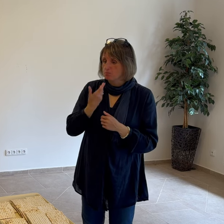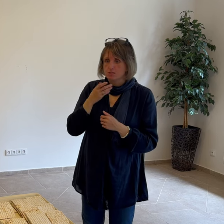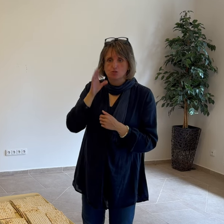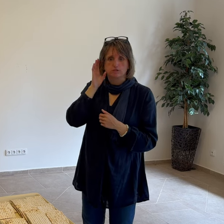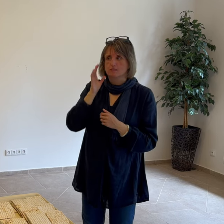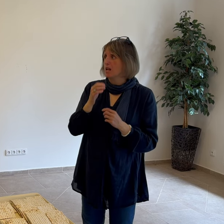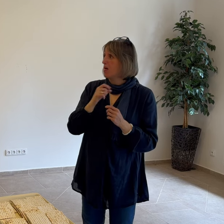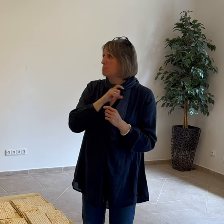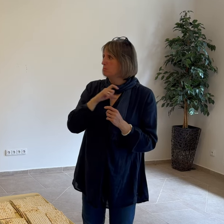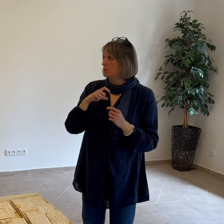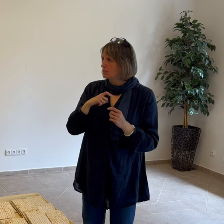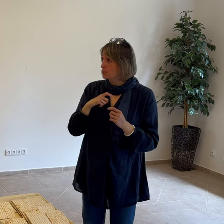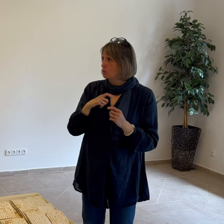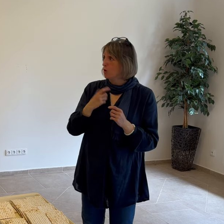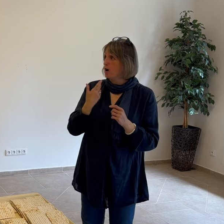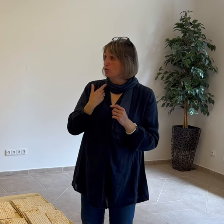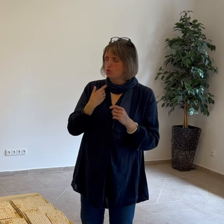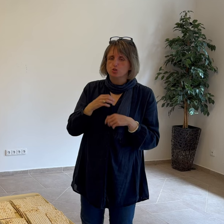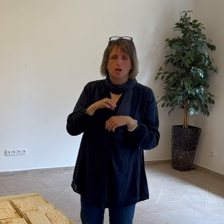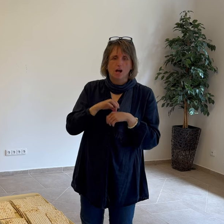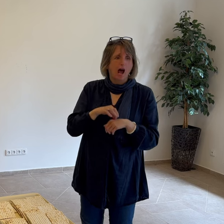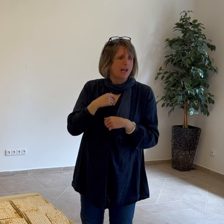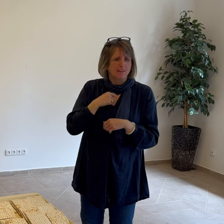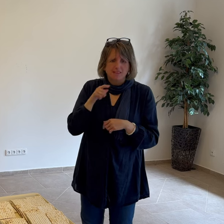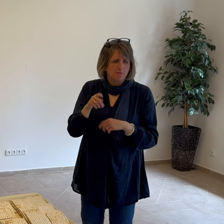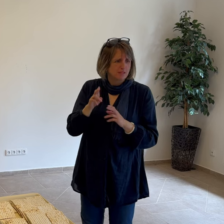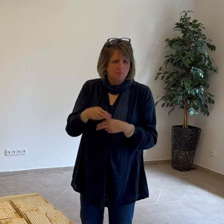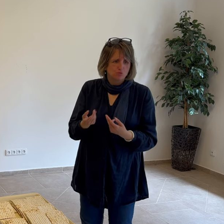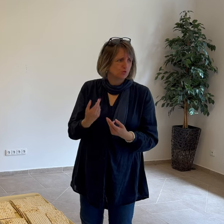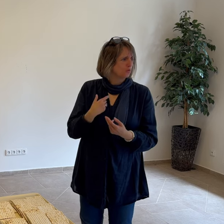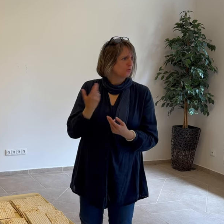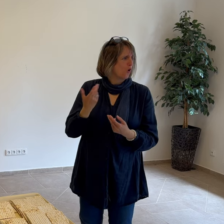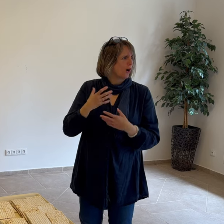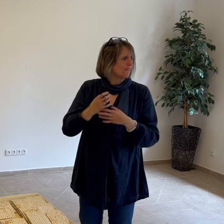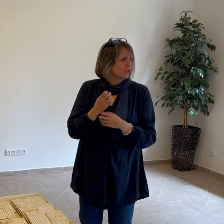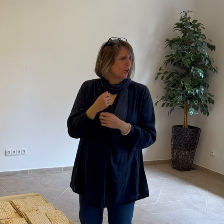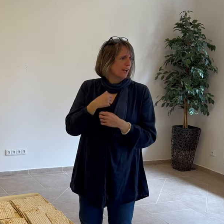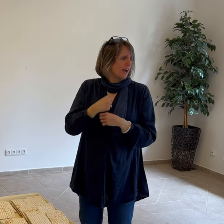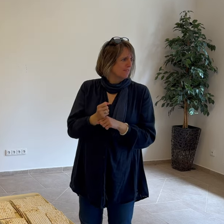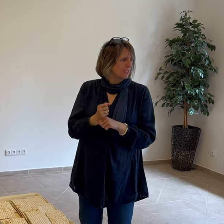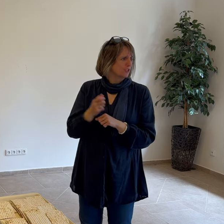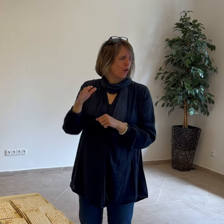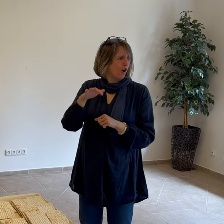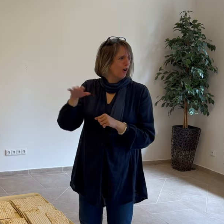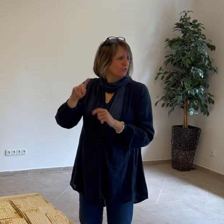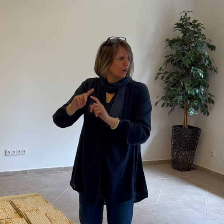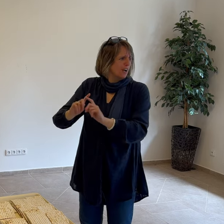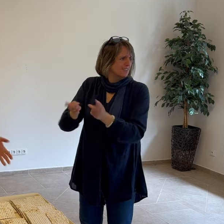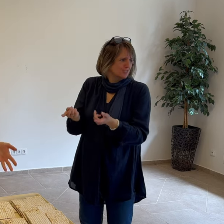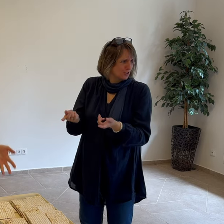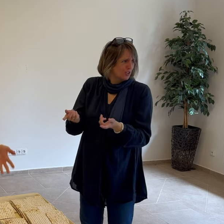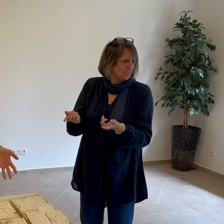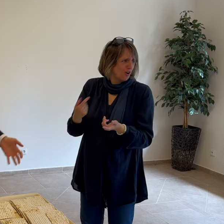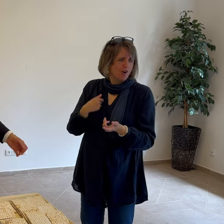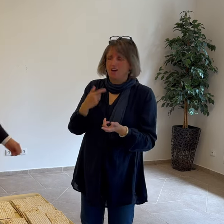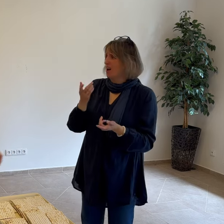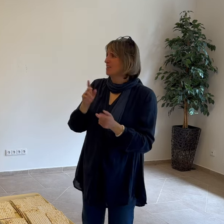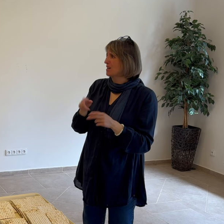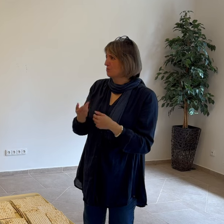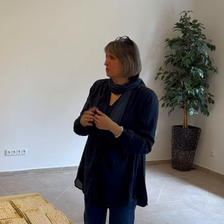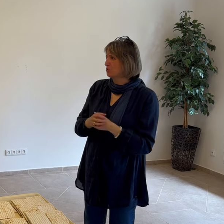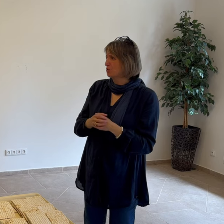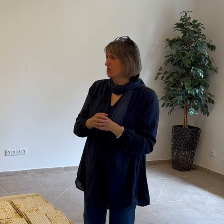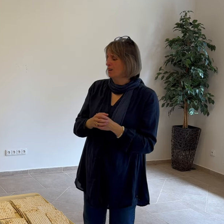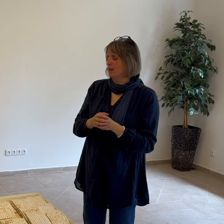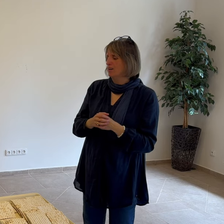tak tam doprovázel na varhany já nemohu já nemůžu to přijmout protože vy v tom nevidíte tu krev a nevidíte v tomto tělo